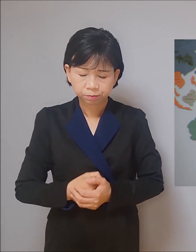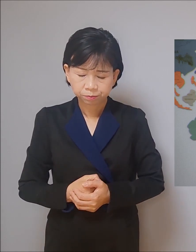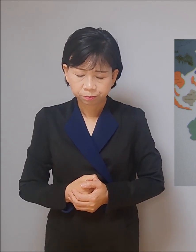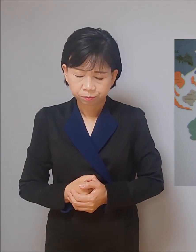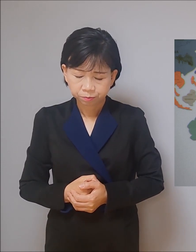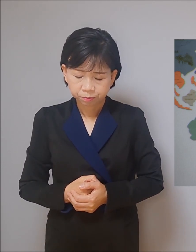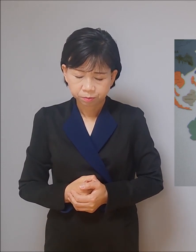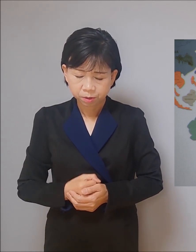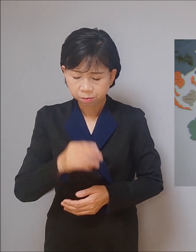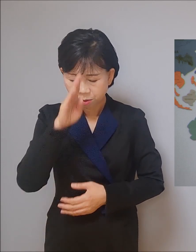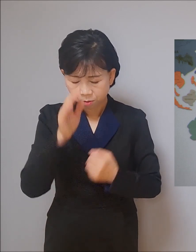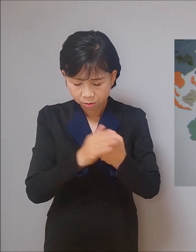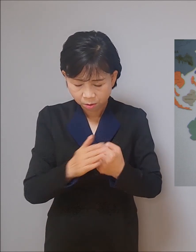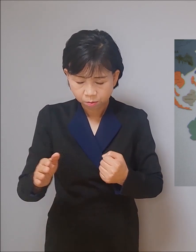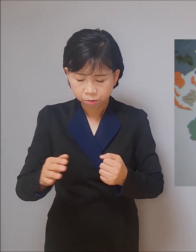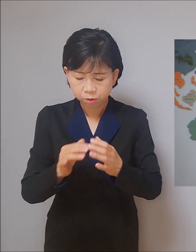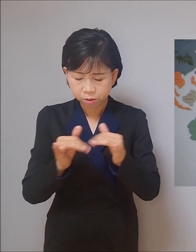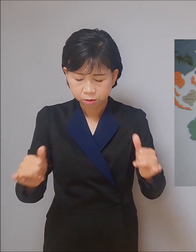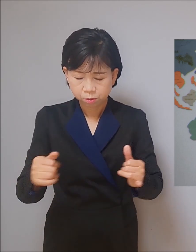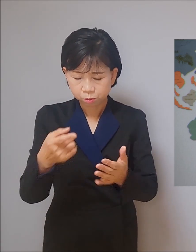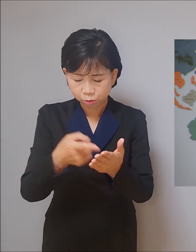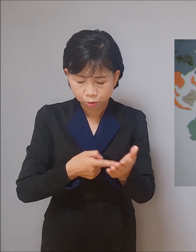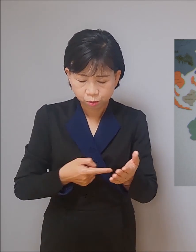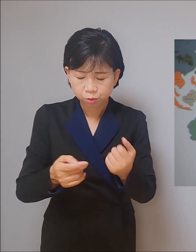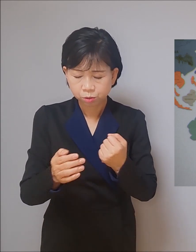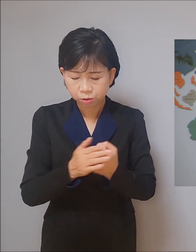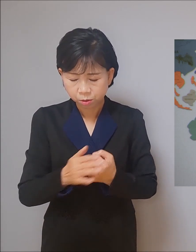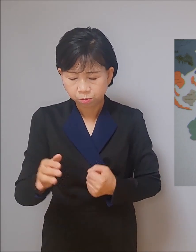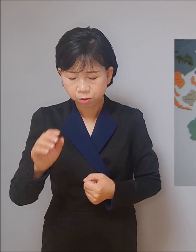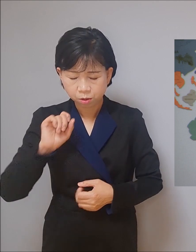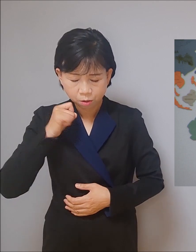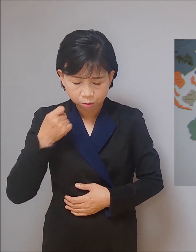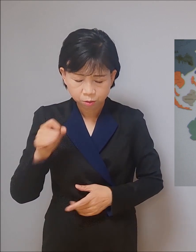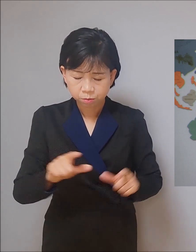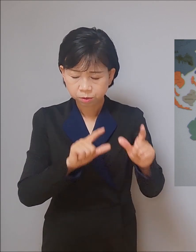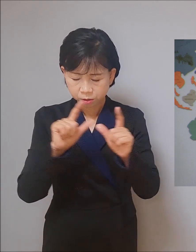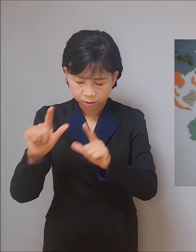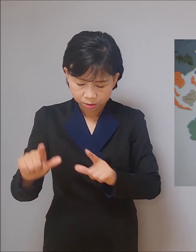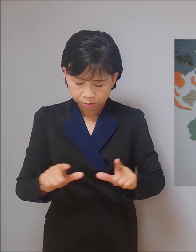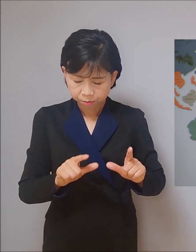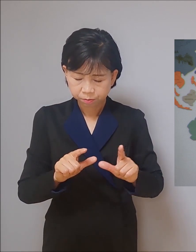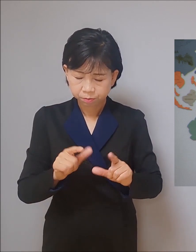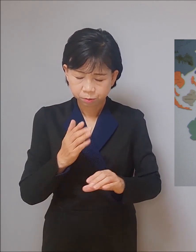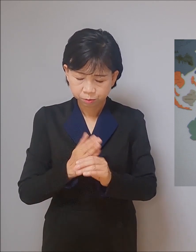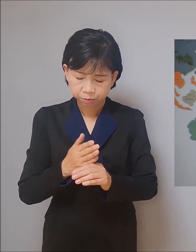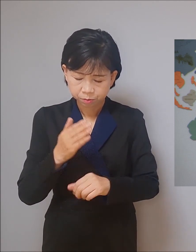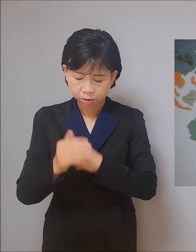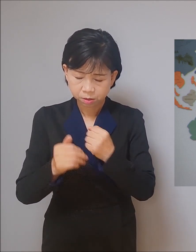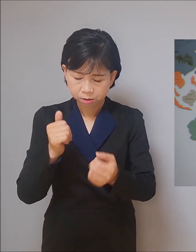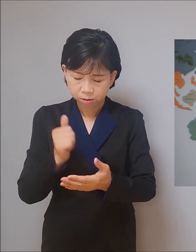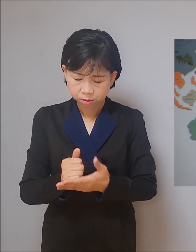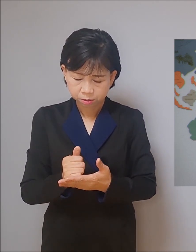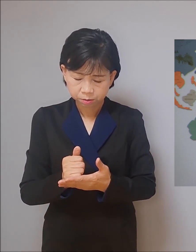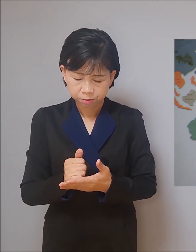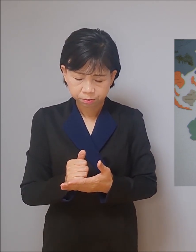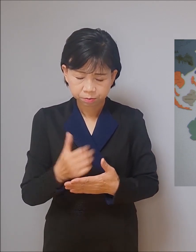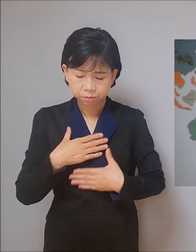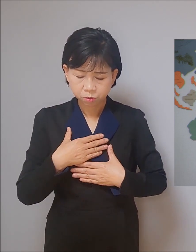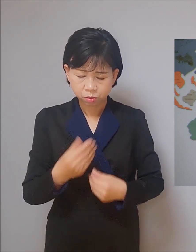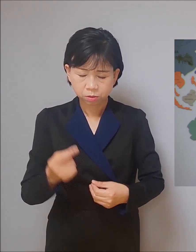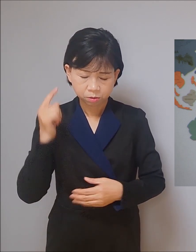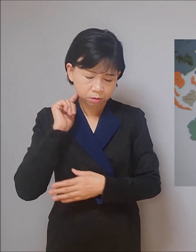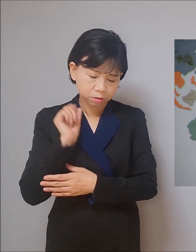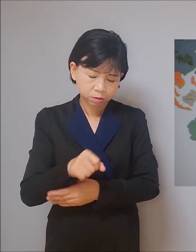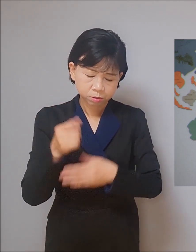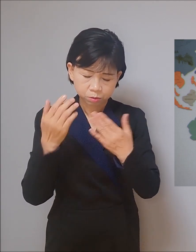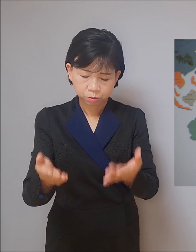있습니다. 질병으로 인하여서 또 수술로 인하여서 어려운 시간을 보내고 있습니다. 하나님 아버지, 평안을